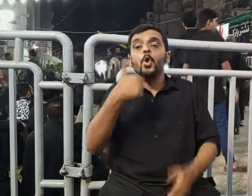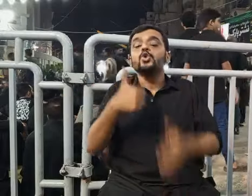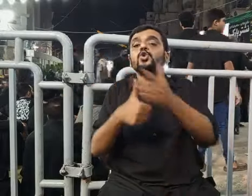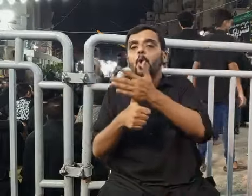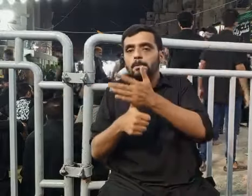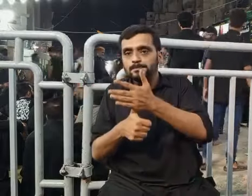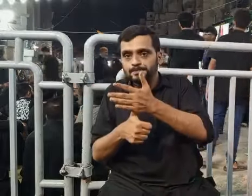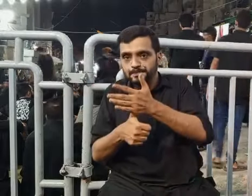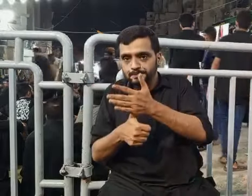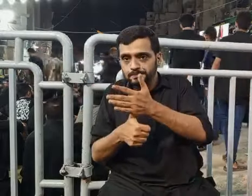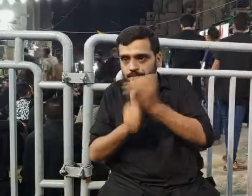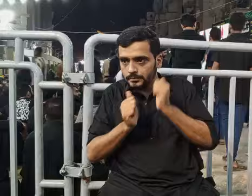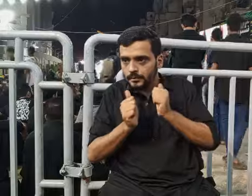کے ماموں کو مارا کسی کو